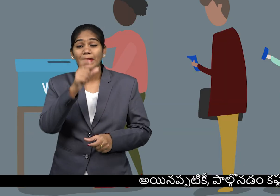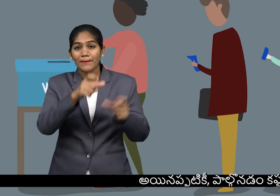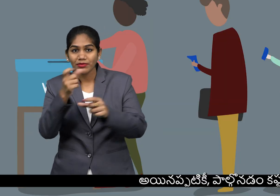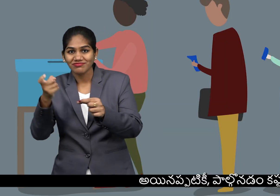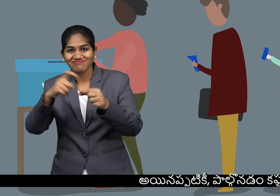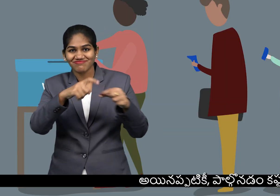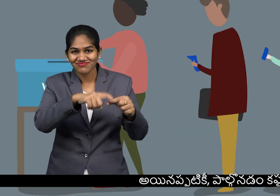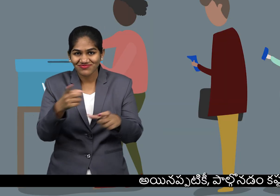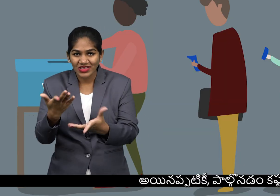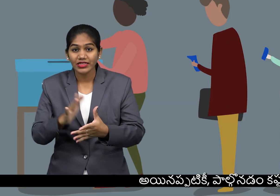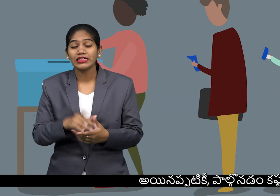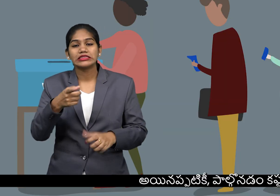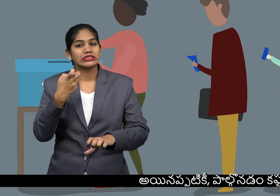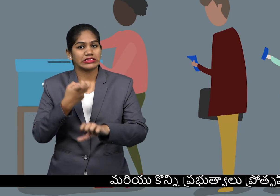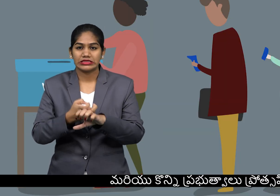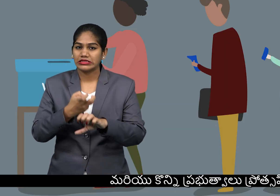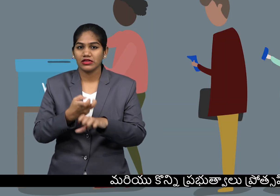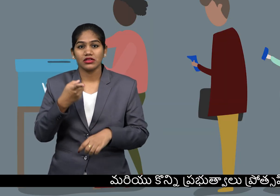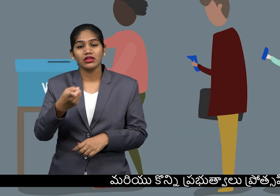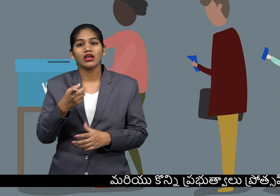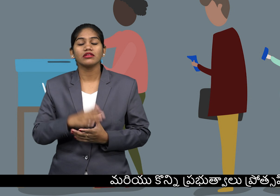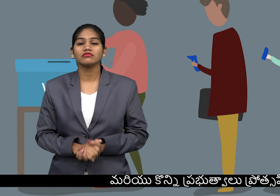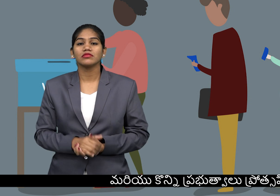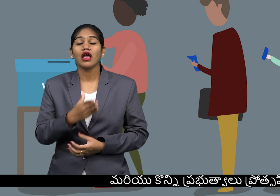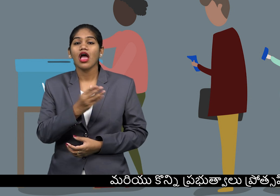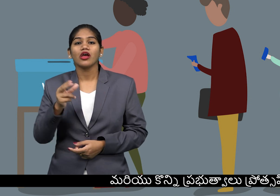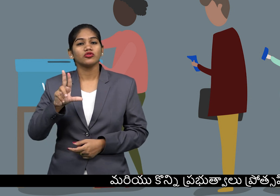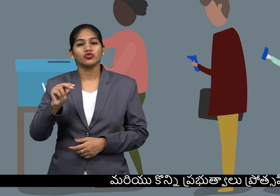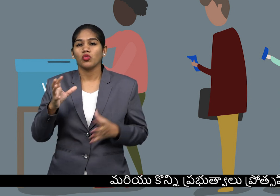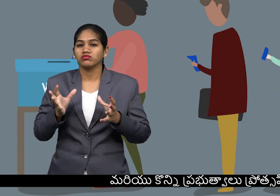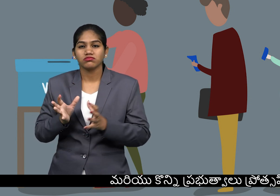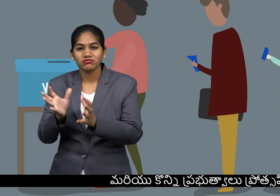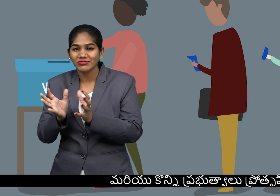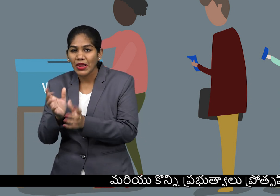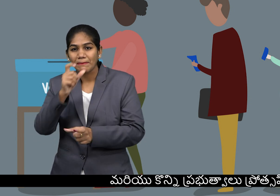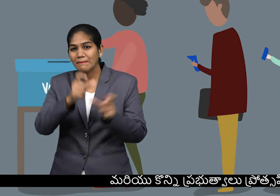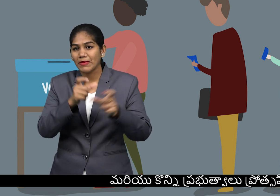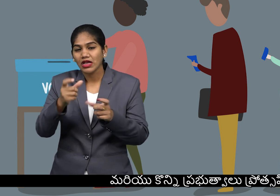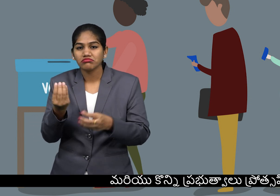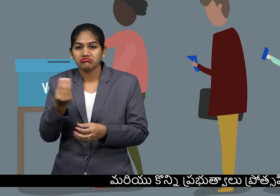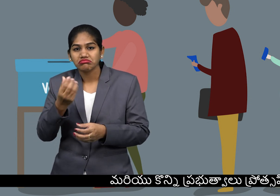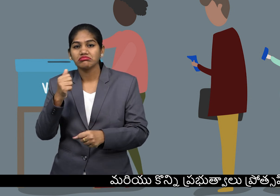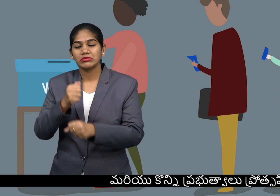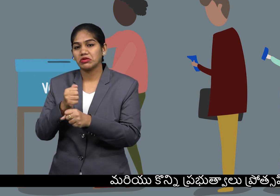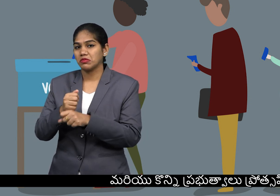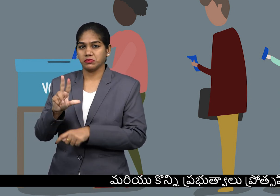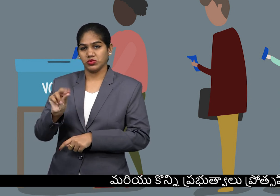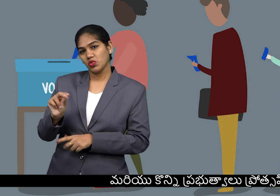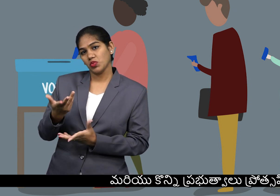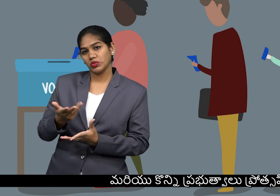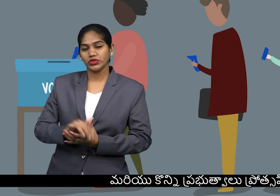అయినప్పటికీ పాల్గొనడం కష్టం మరియు కొన్ని ప్రభుత్వాలు ప్రోత్సహించవు.